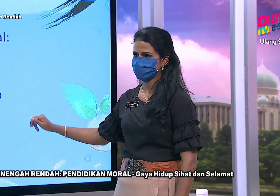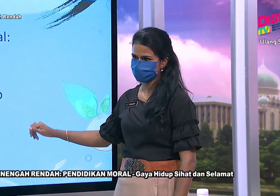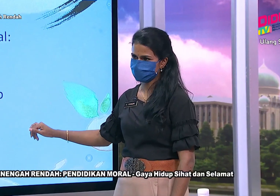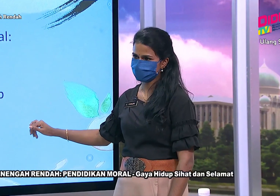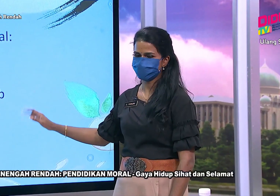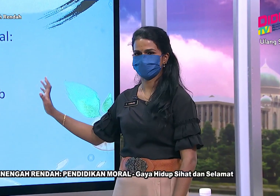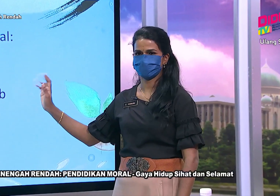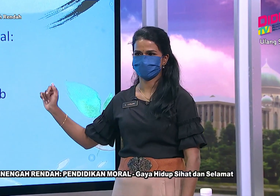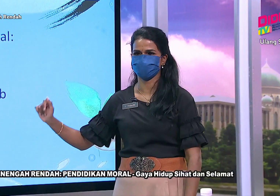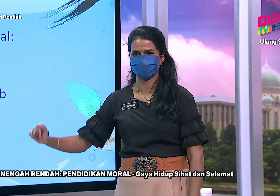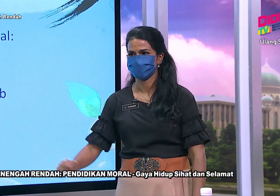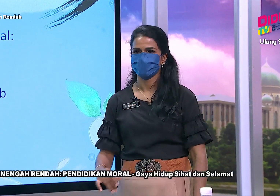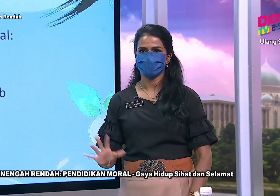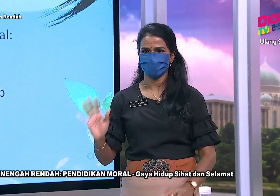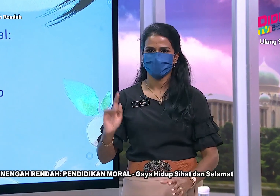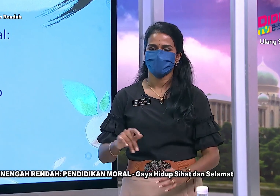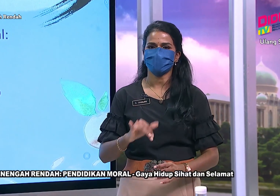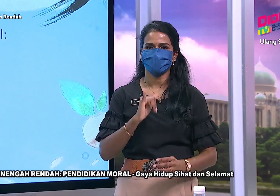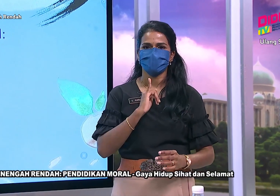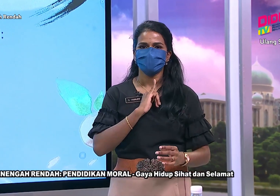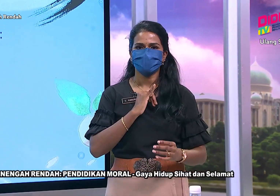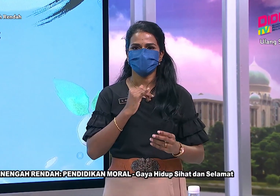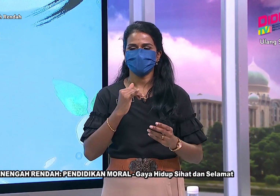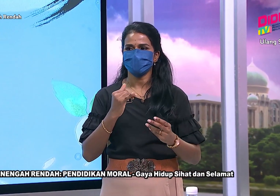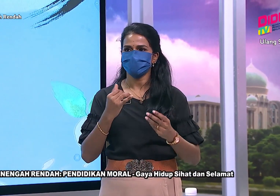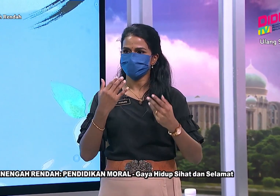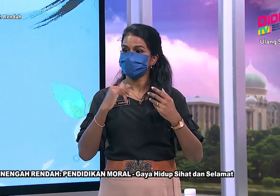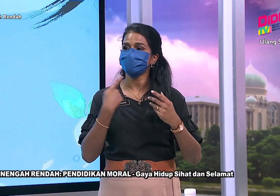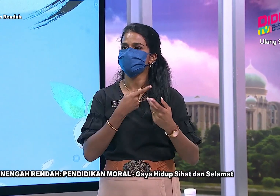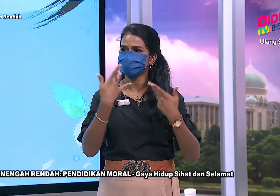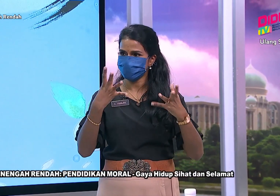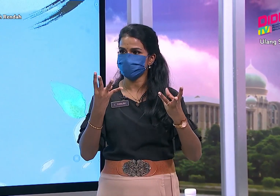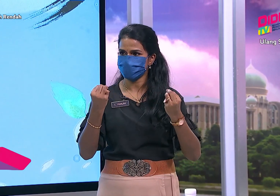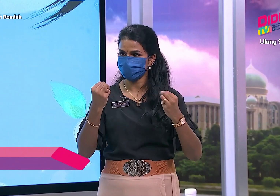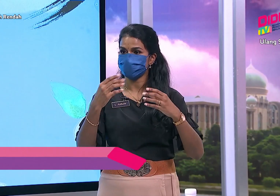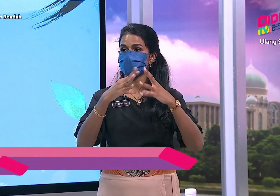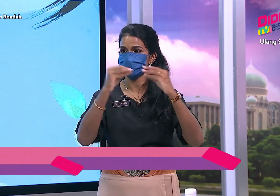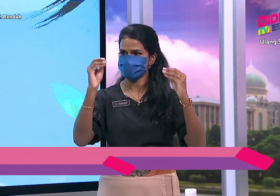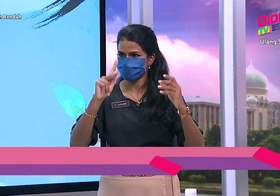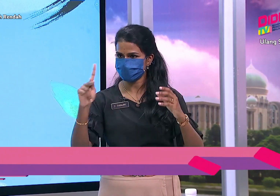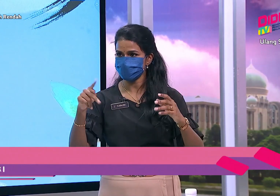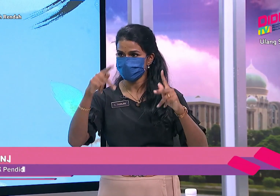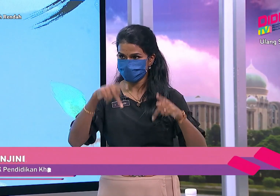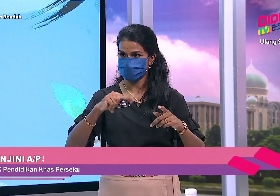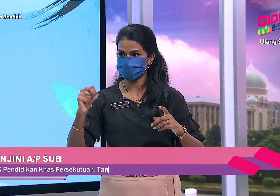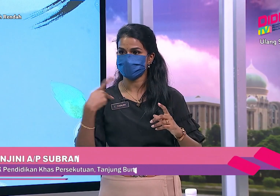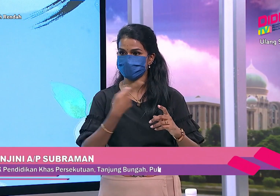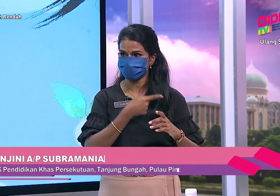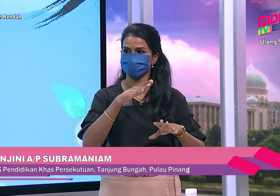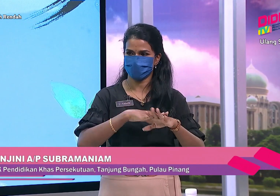juga. Tak apa. Okey, kita sudah habiskan pelajaran kita pada